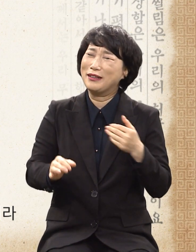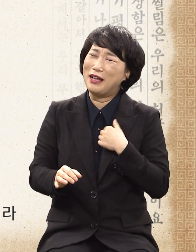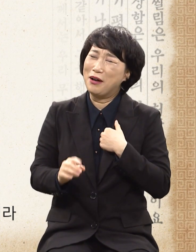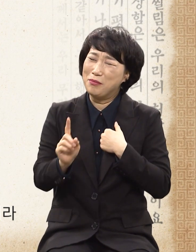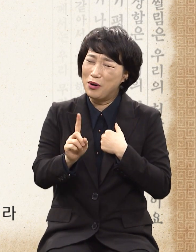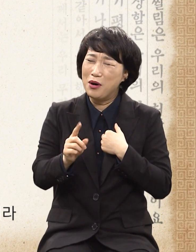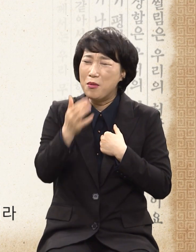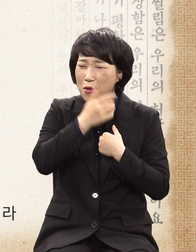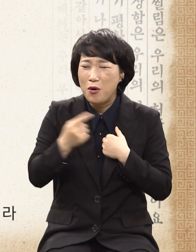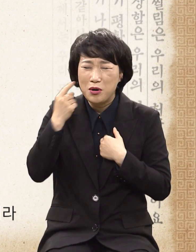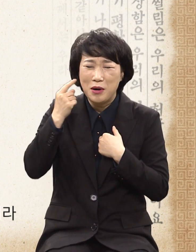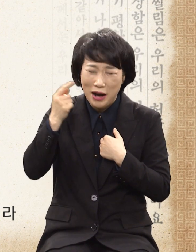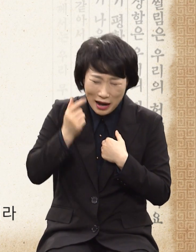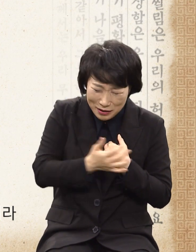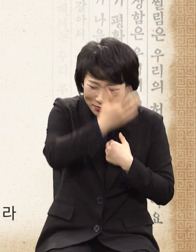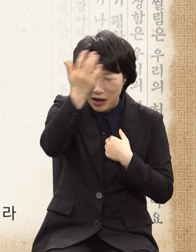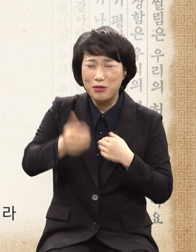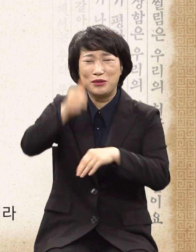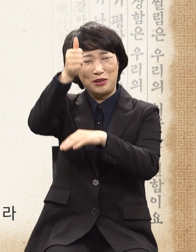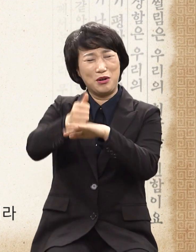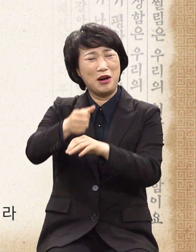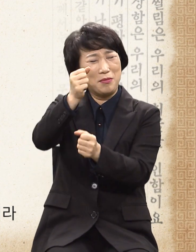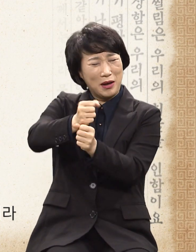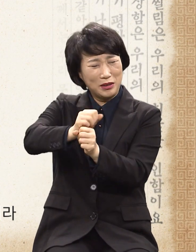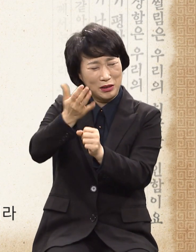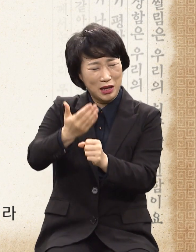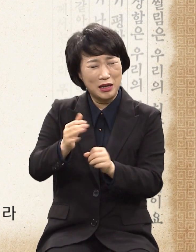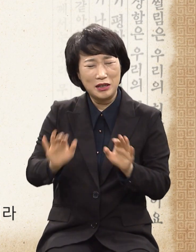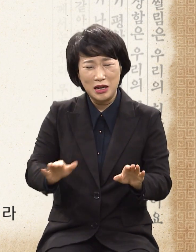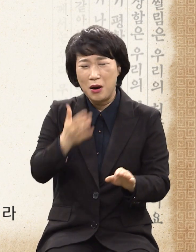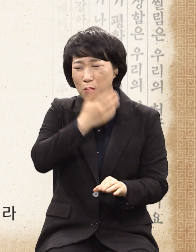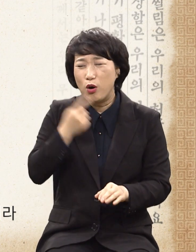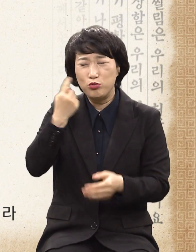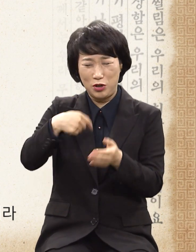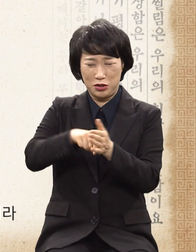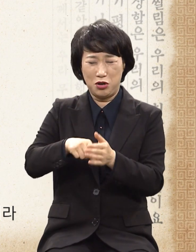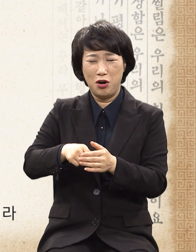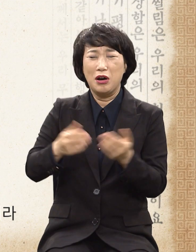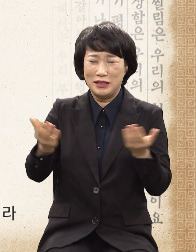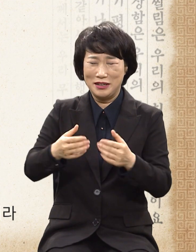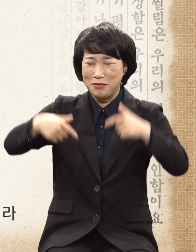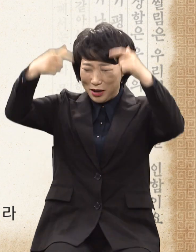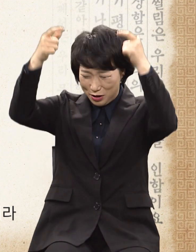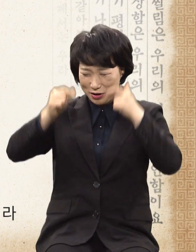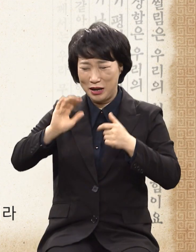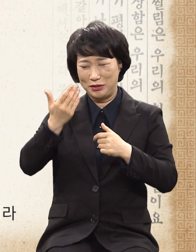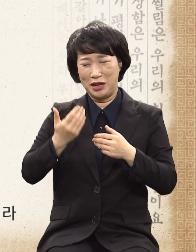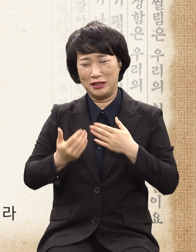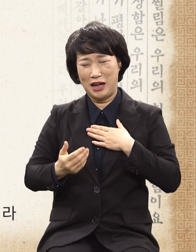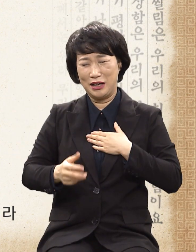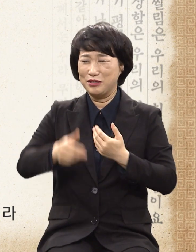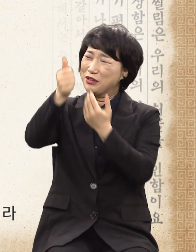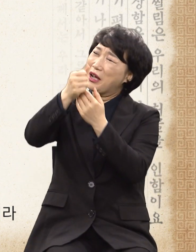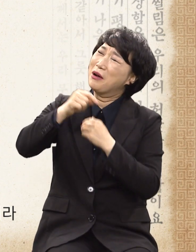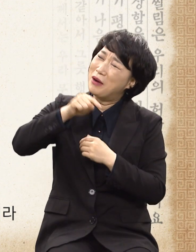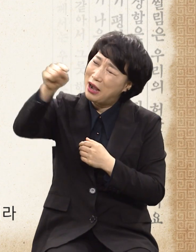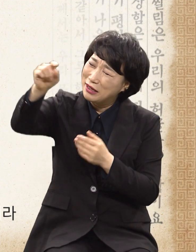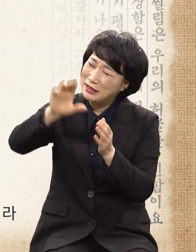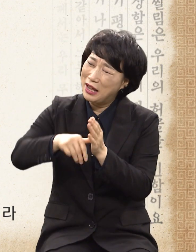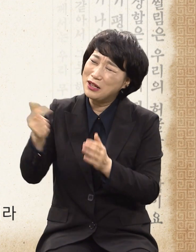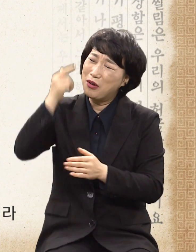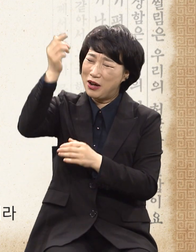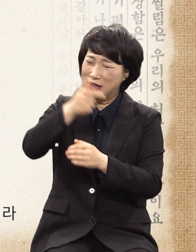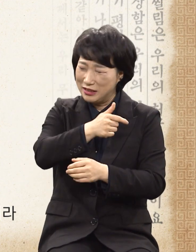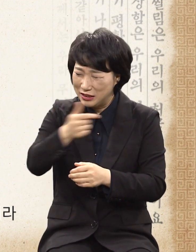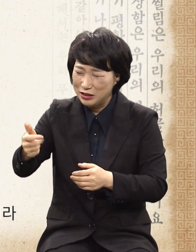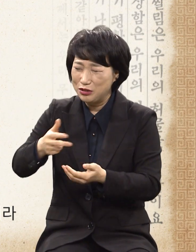순간에 복음은 아름다운 작품을 내며 복음을 위해서 일했다는 면류관을 넘치며 주님 앞에 가서 영광스러운